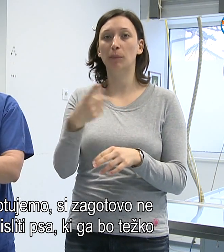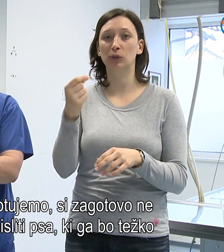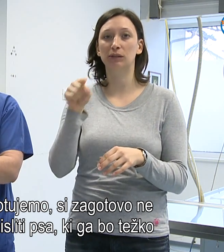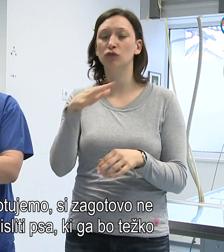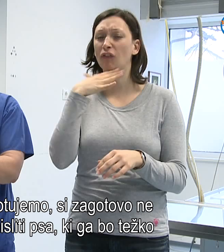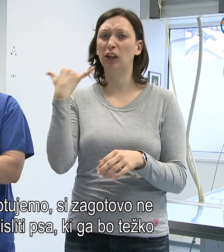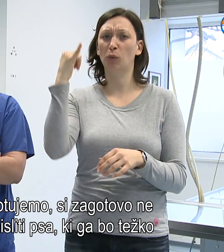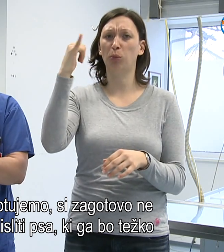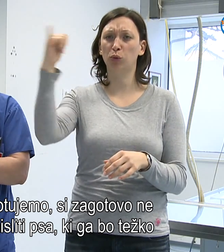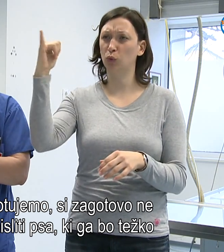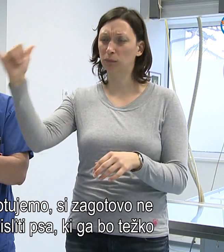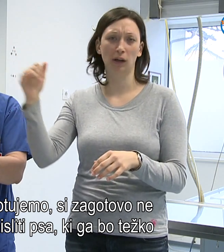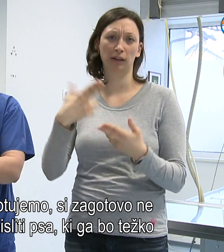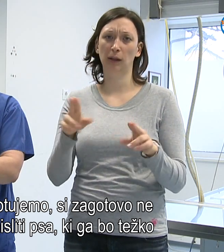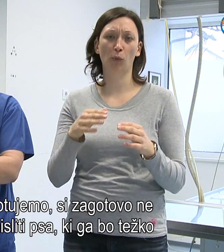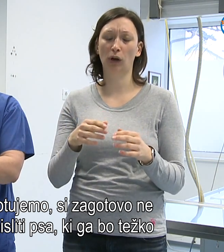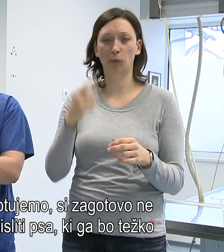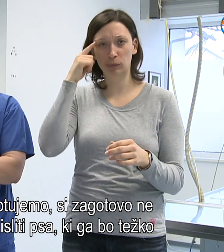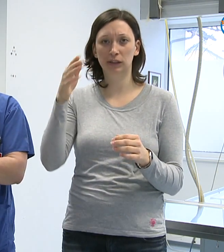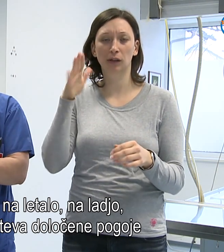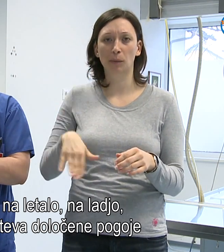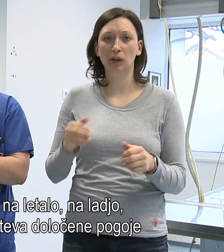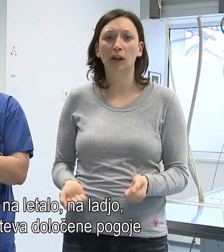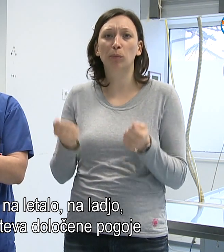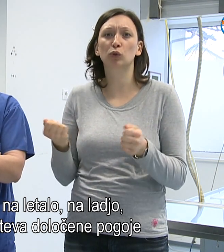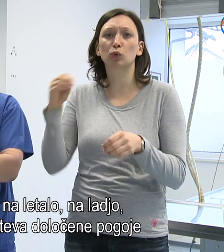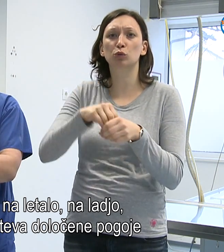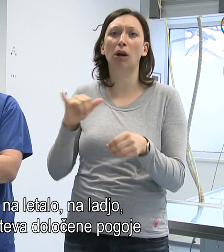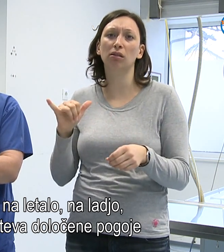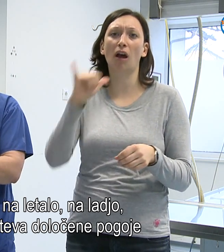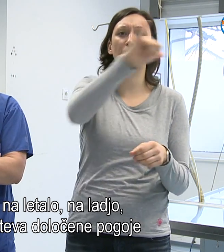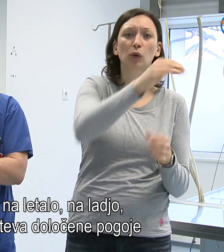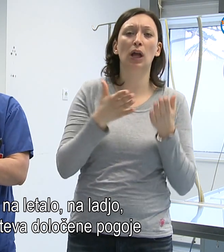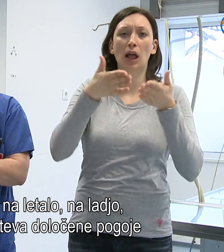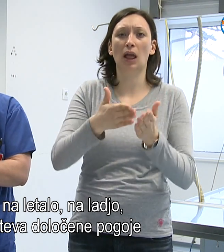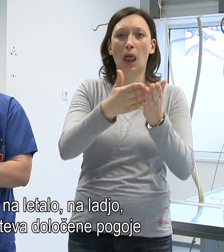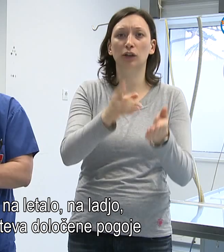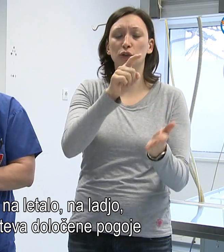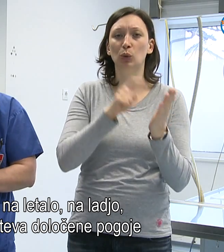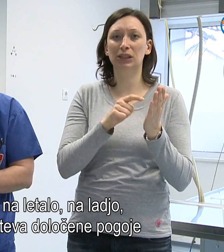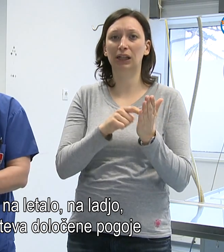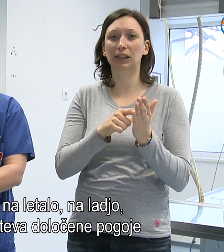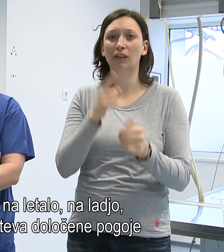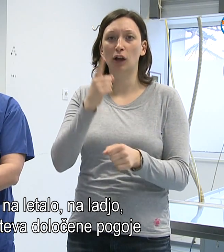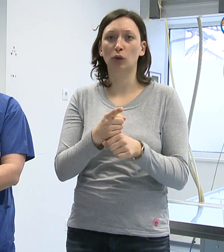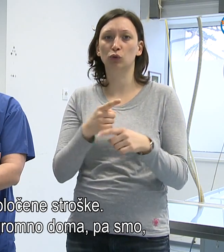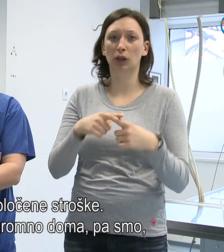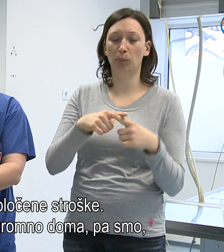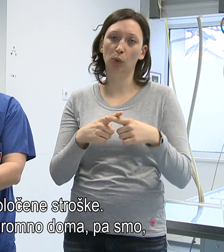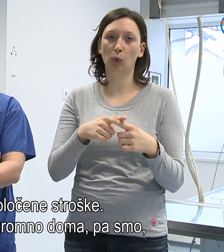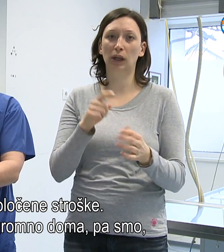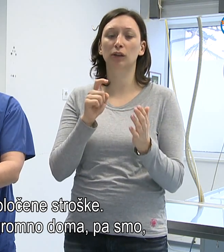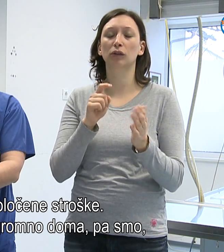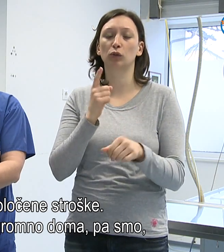veliko potujemo, si zagotovo ne moramo misliti psa, ki ga bo težko spraviti na avion, na ladjo, ker to zahteva spet določene pogoje,